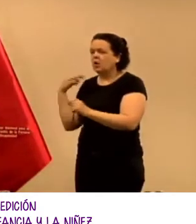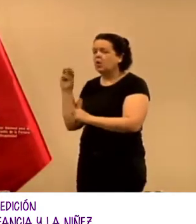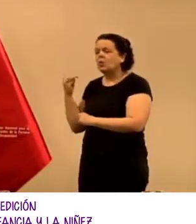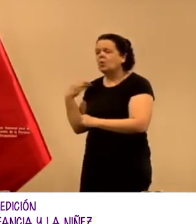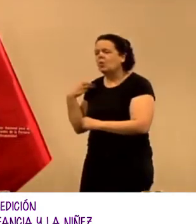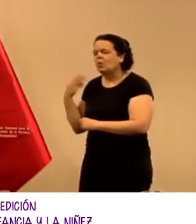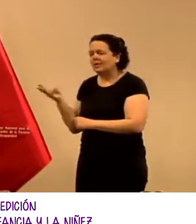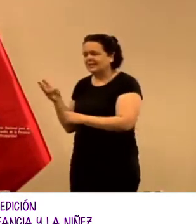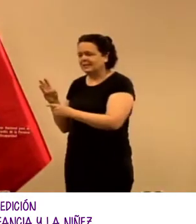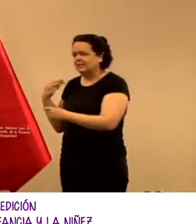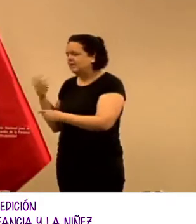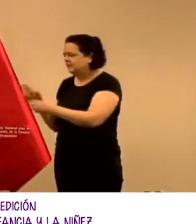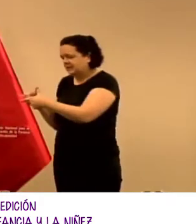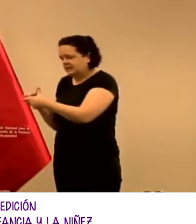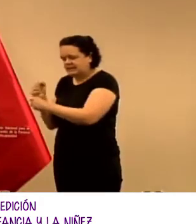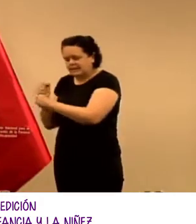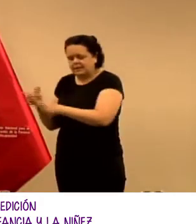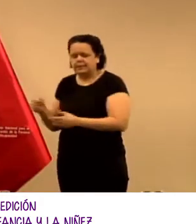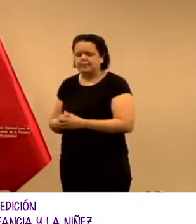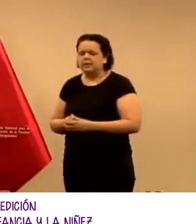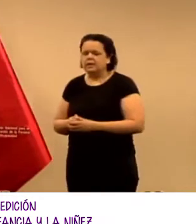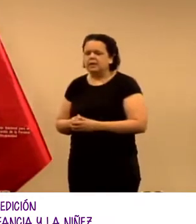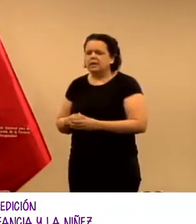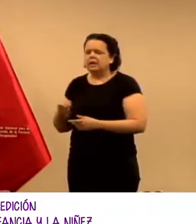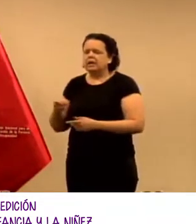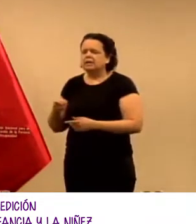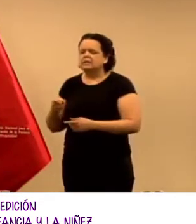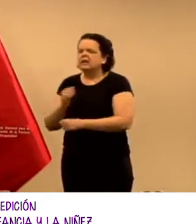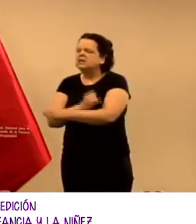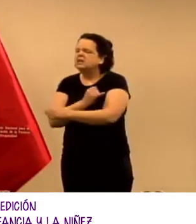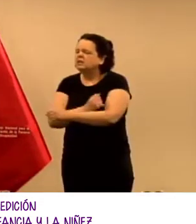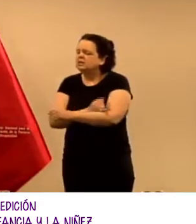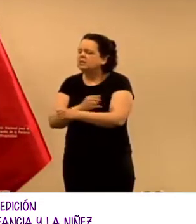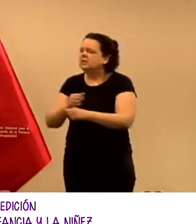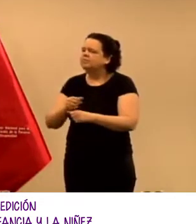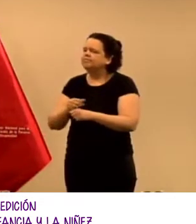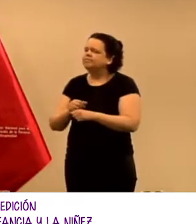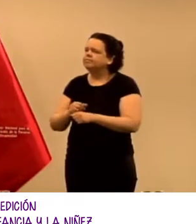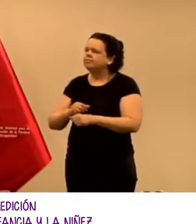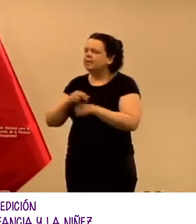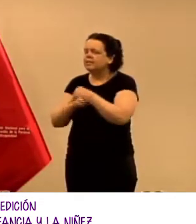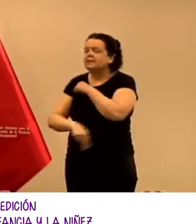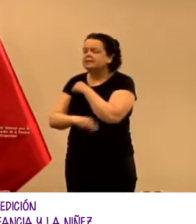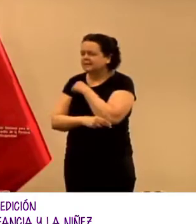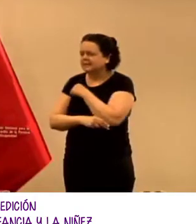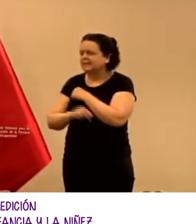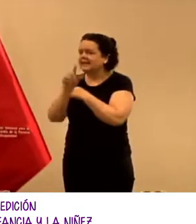en 2009 bajo la dirección del Instituto Nacional de Estadística de Italia, el